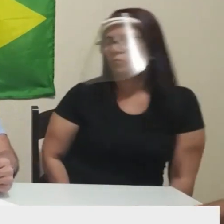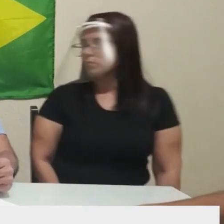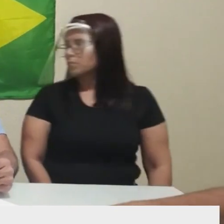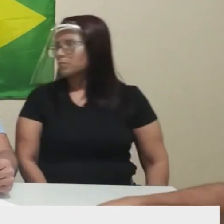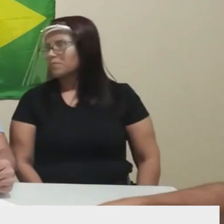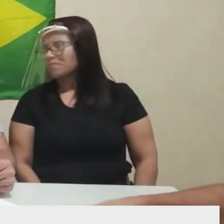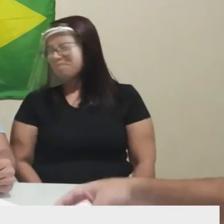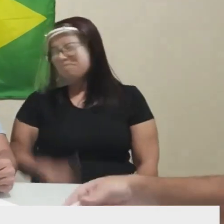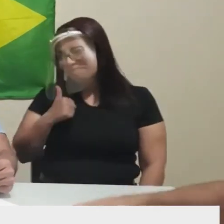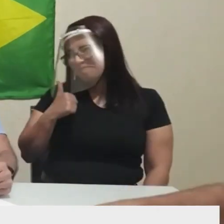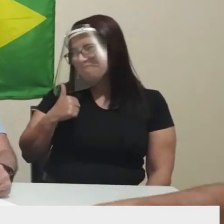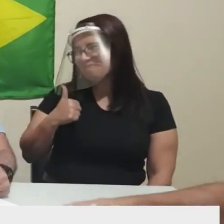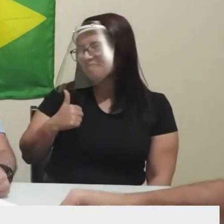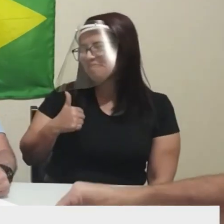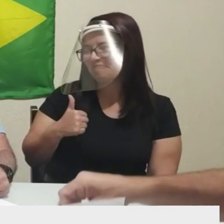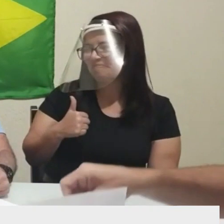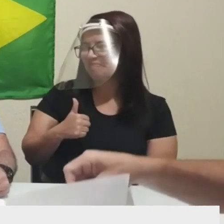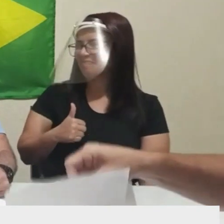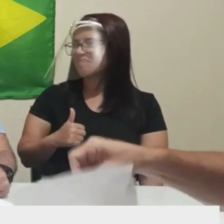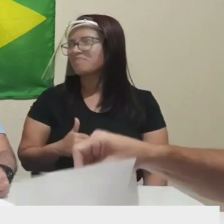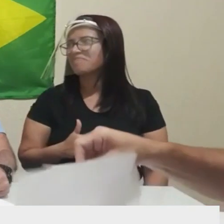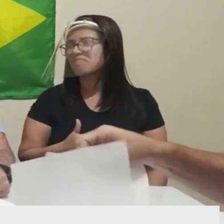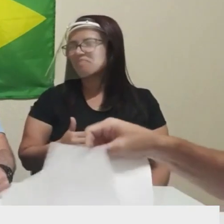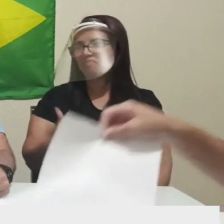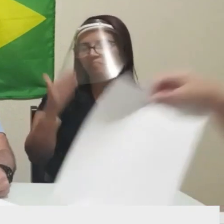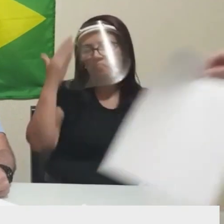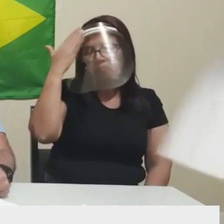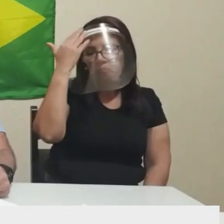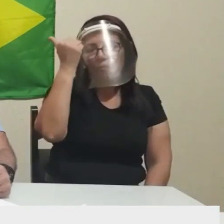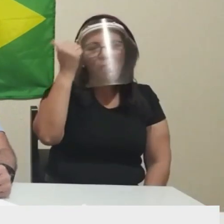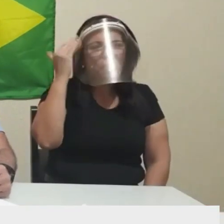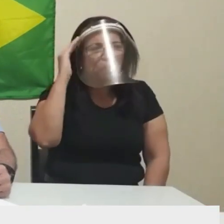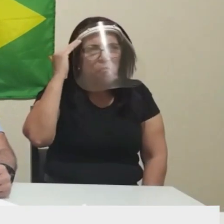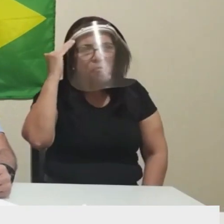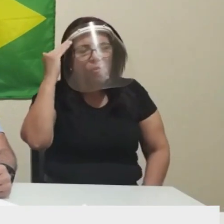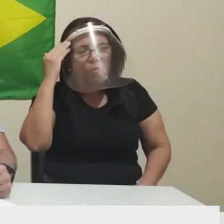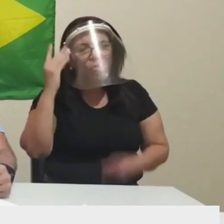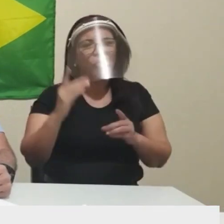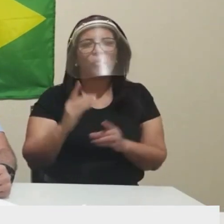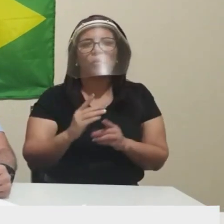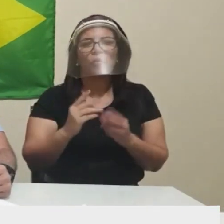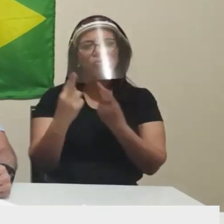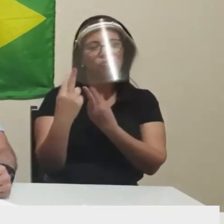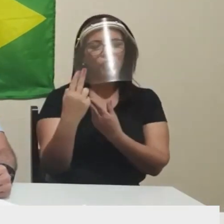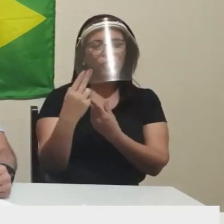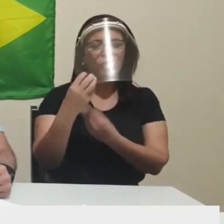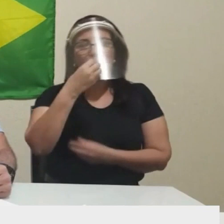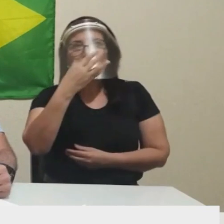abusos e a gente tem que saber identificar e diferenciar o bom